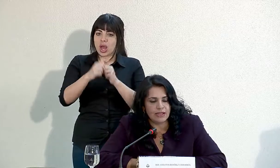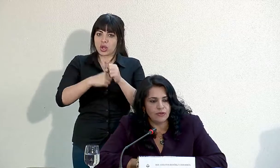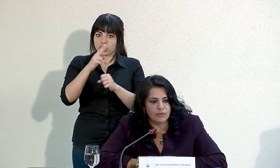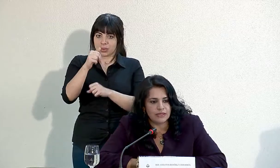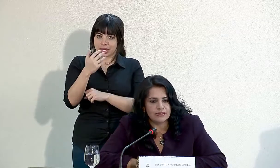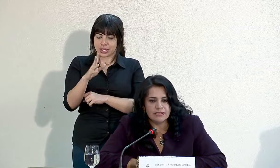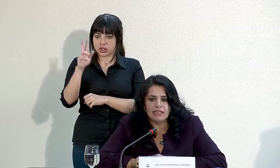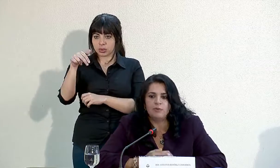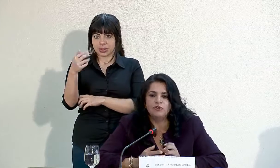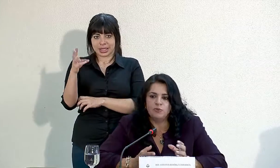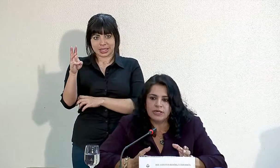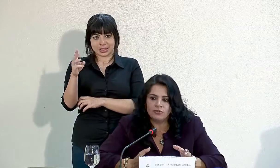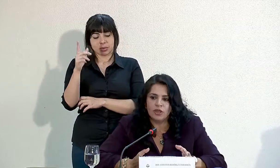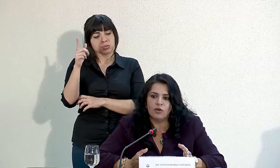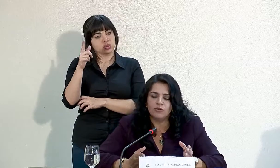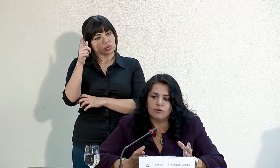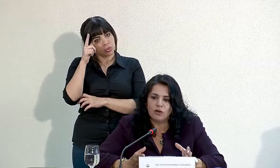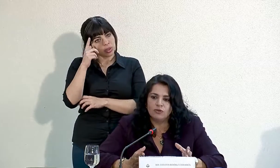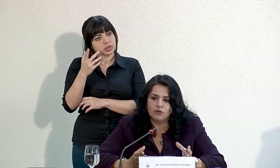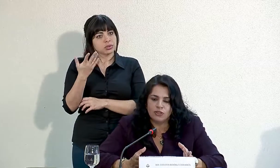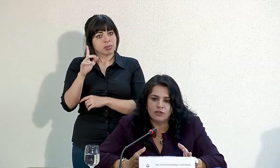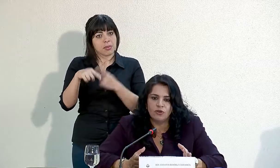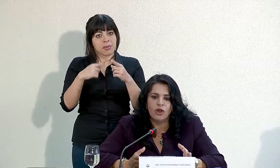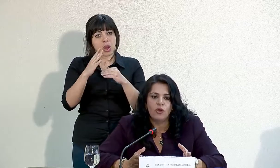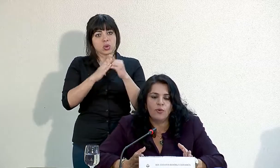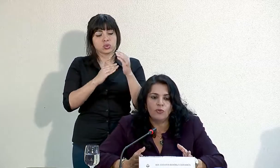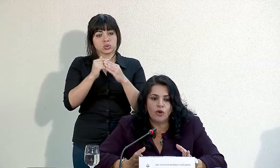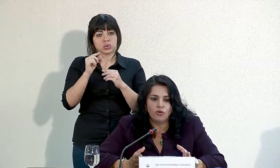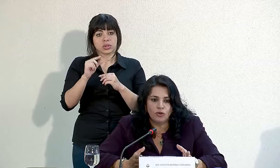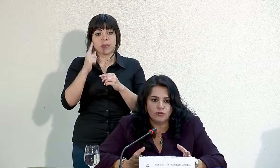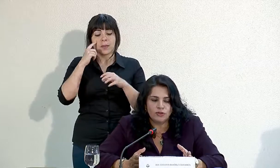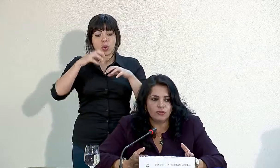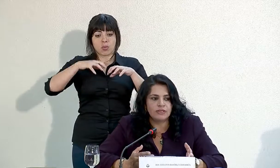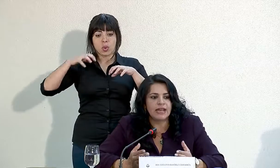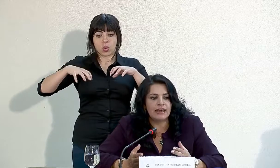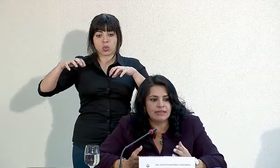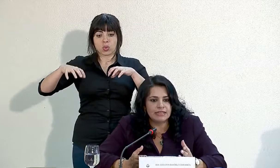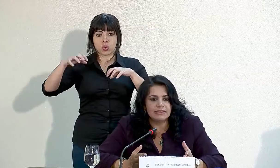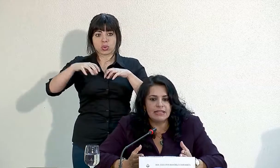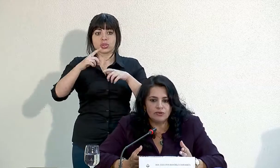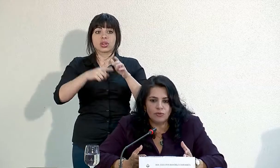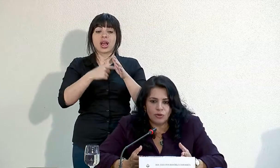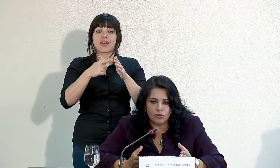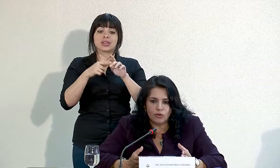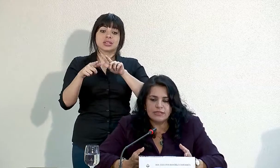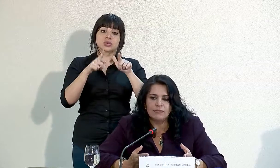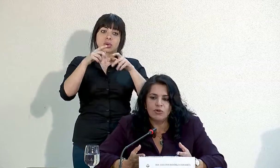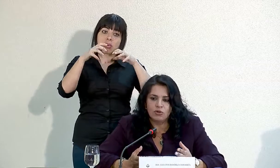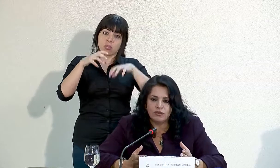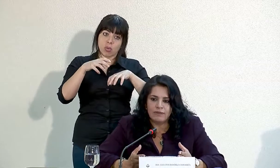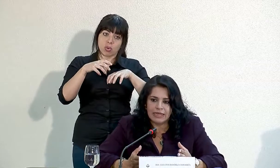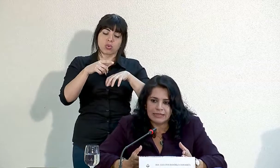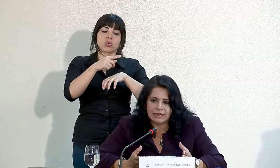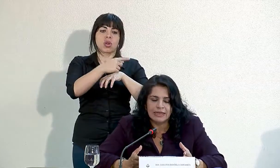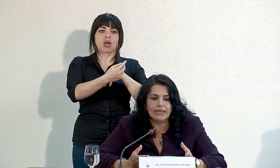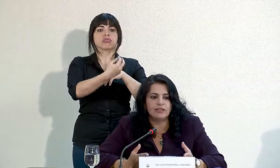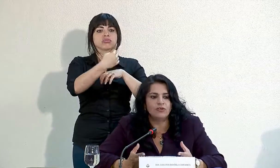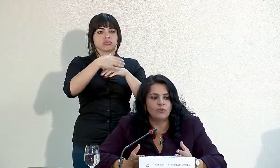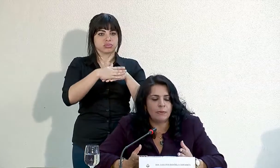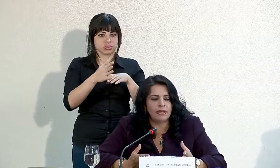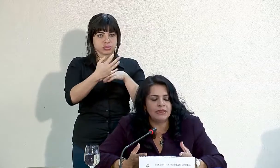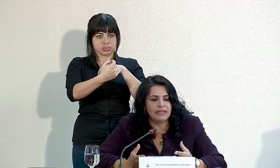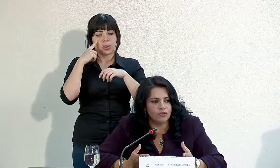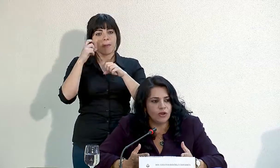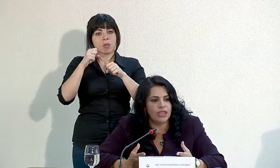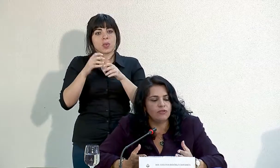2015 y el año 2016. Por supuesto que como se va construyendo por módulos, entonces cada vez que esté listo un módulo, ese módulo se habilita y eso